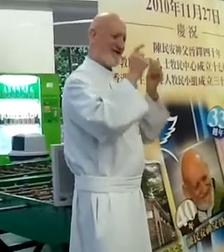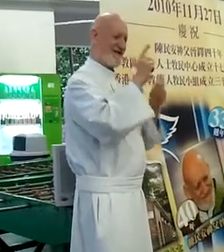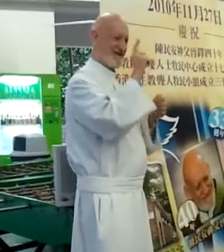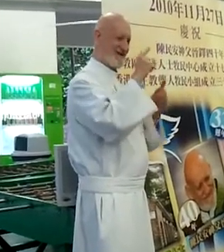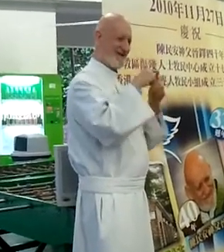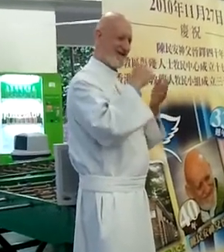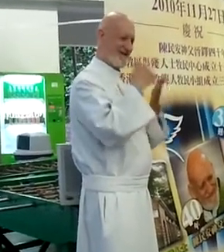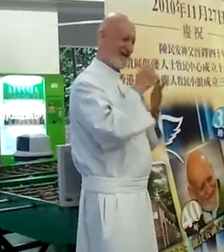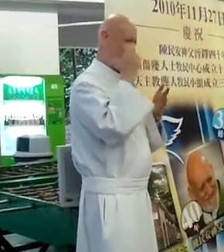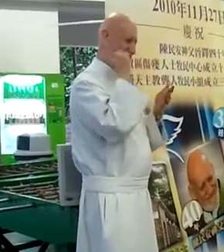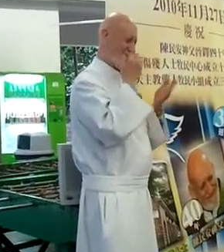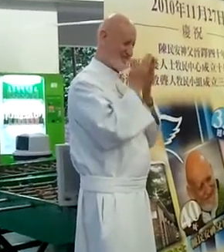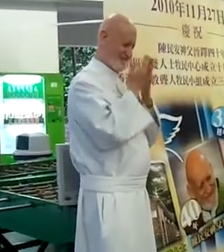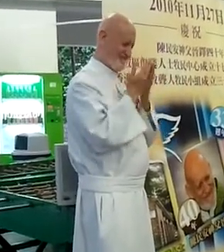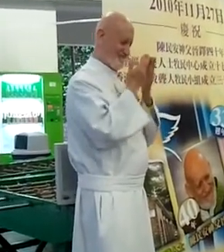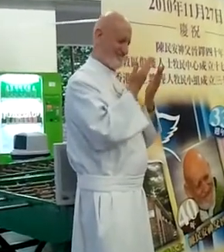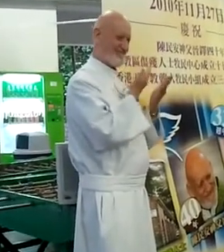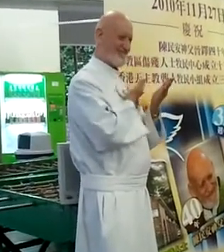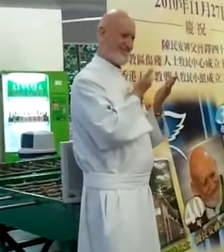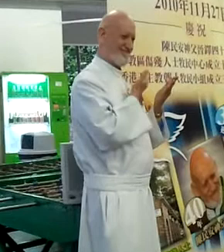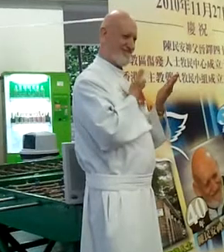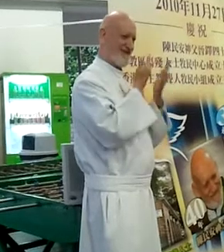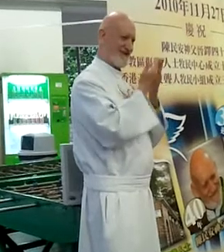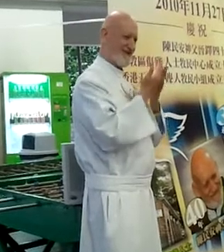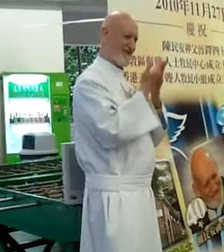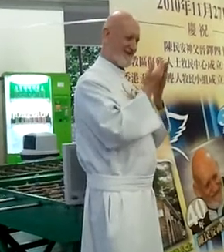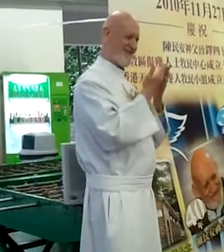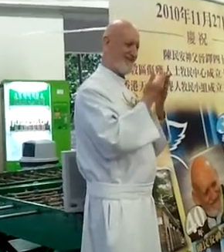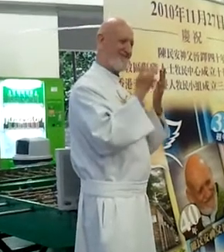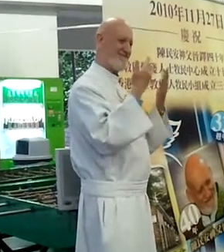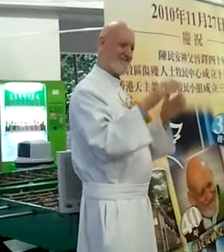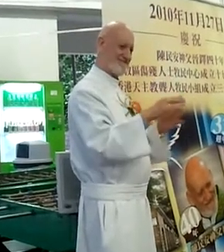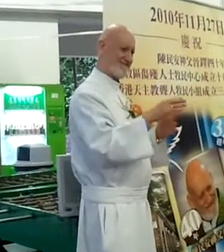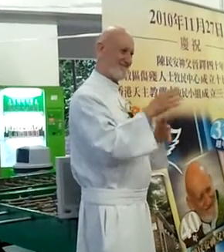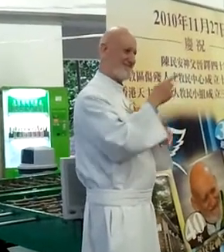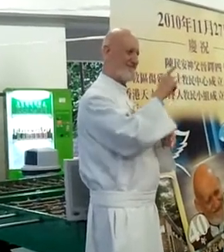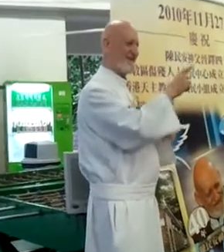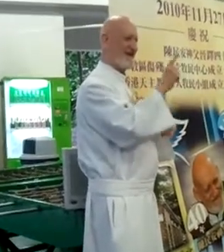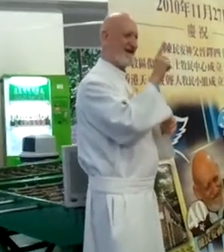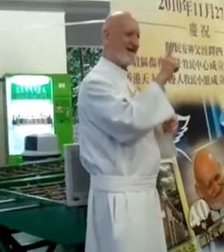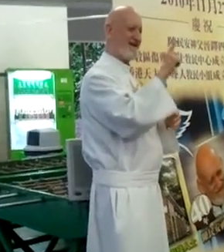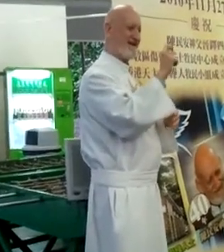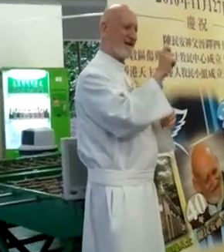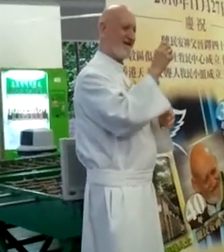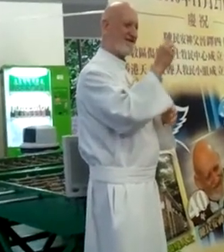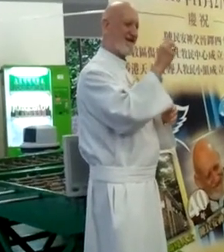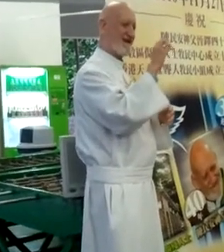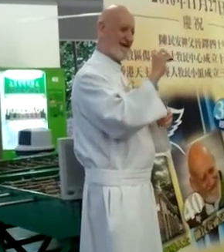持我，都幫助我。我亦都憑住好大嘅忍耐咧去完成呢啲課